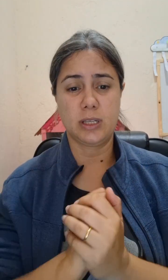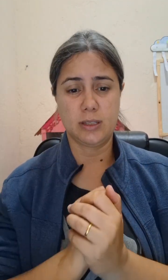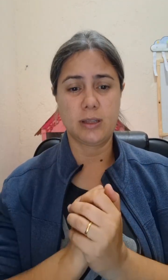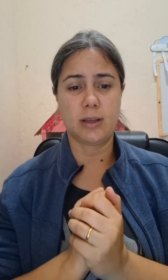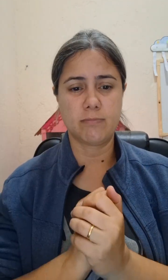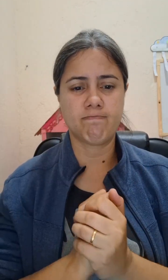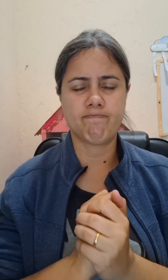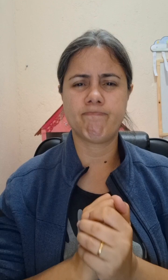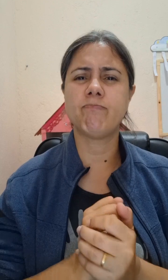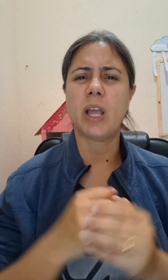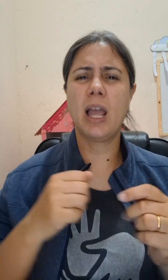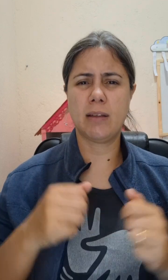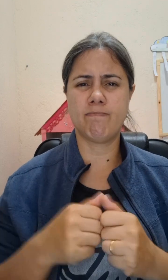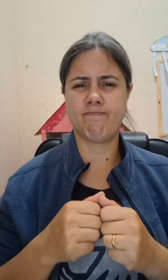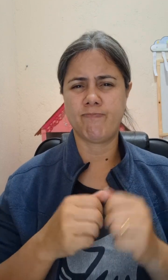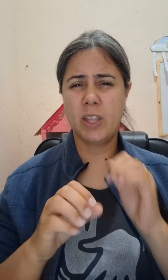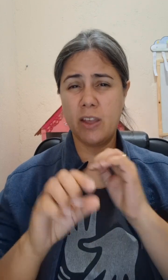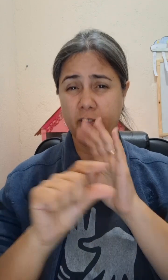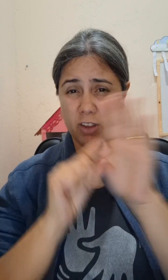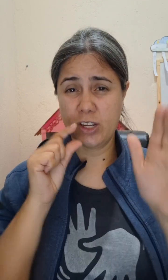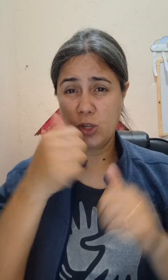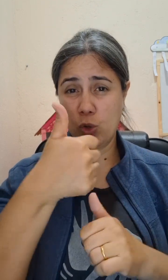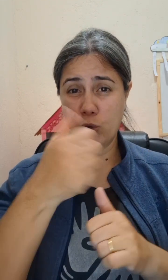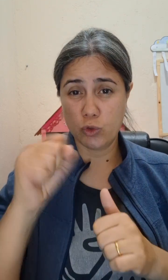acontecer e que a família tem os seus papéis.